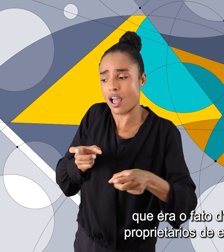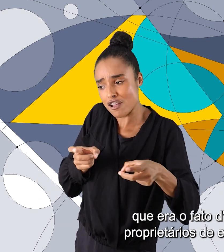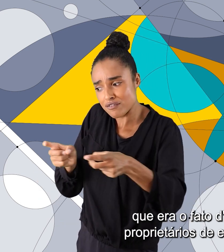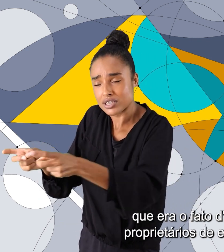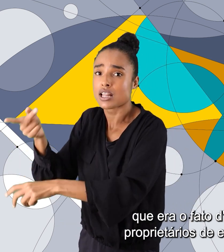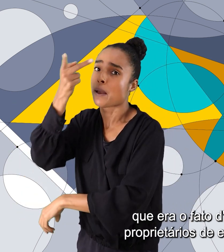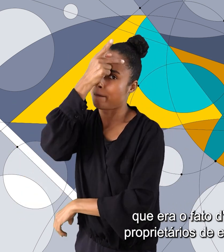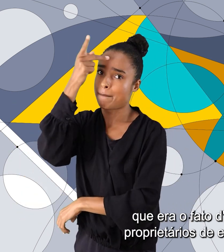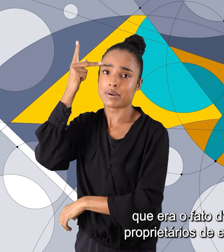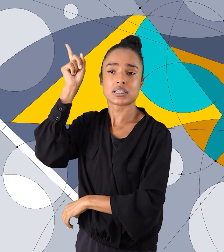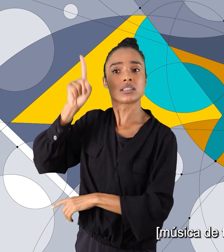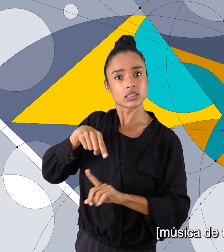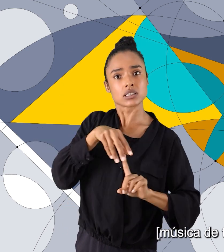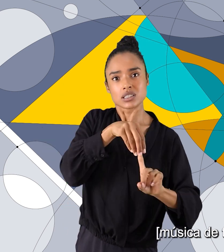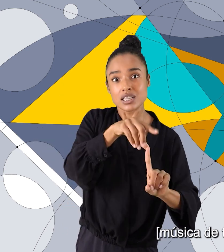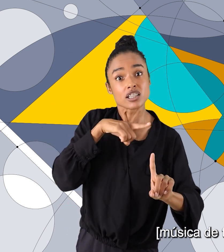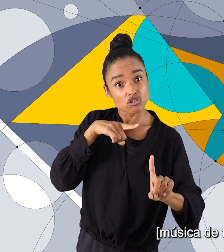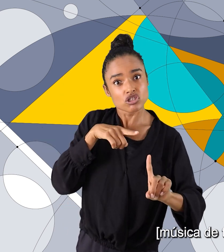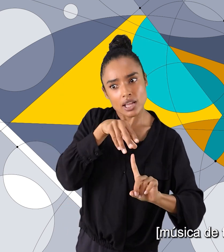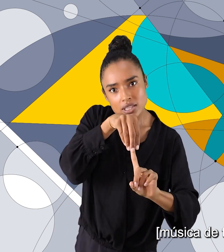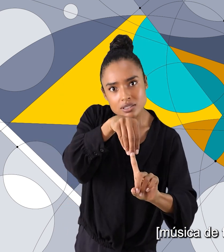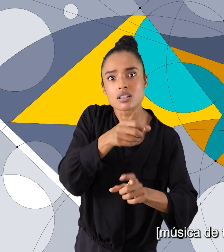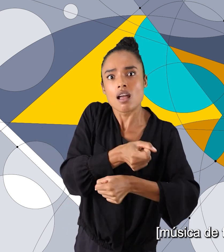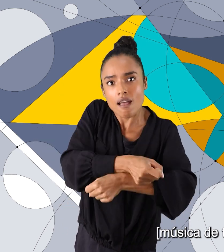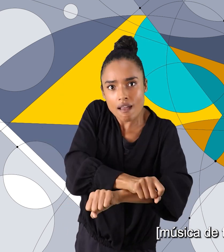serem proprietários de escravizados.